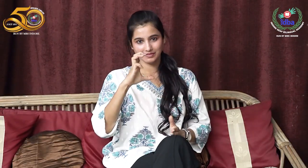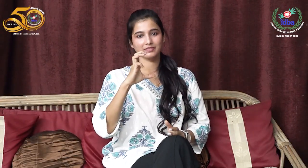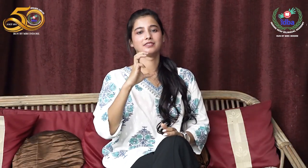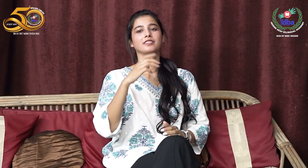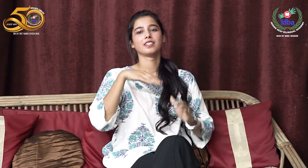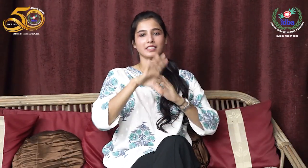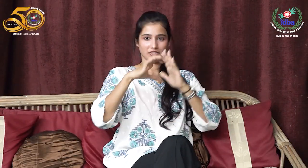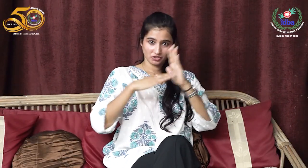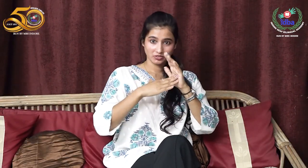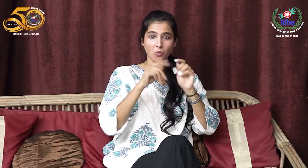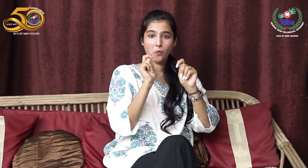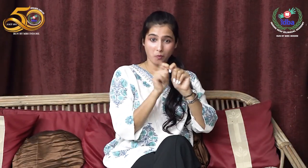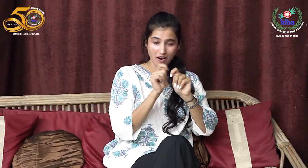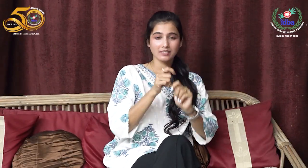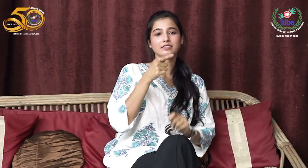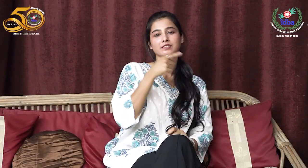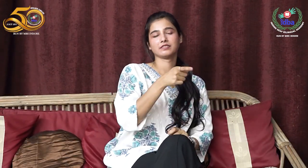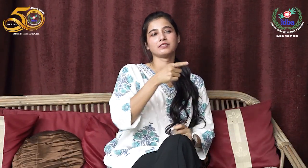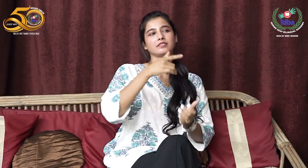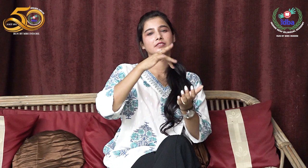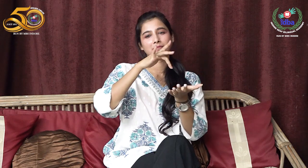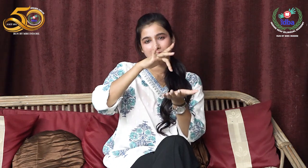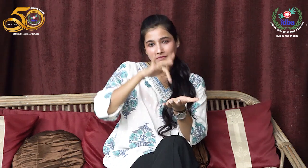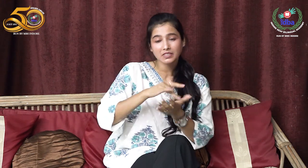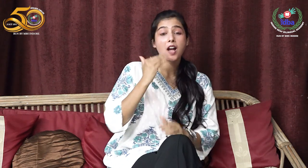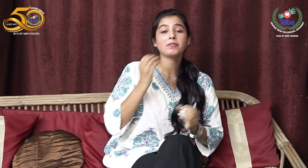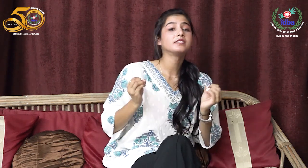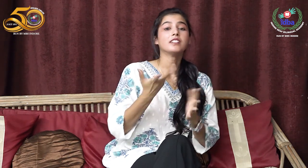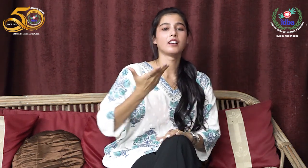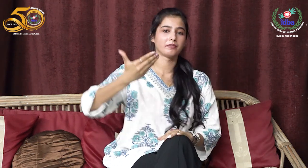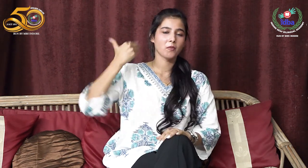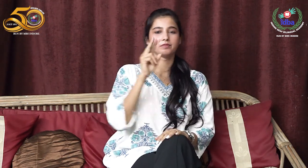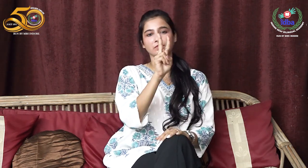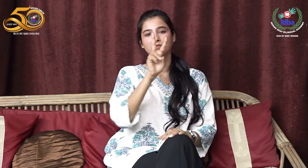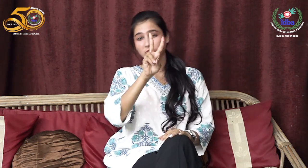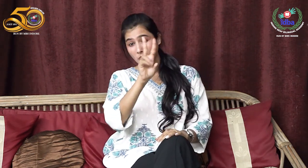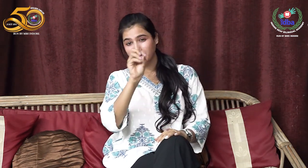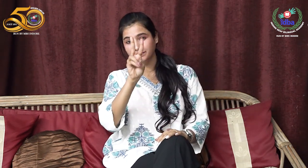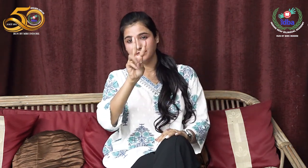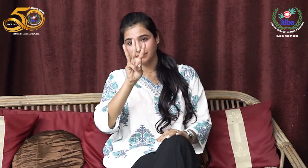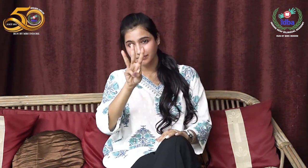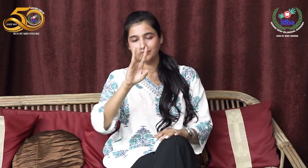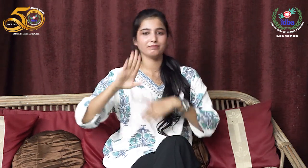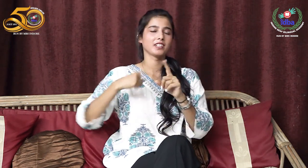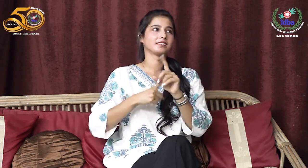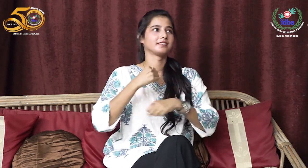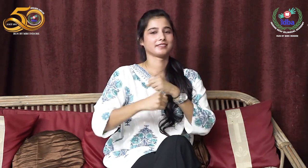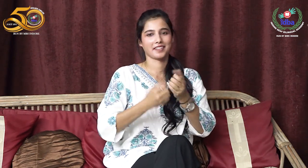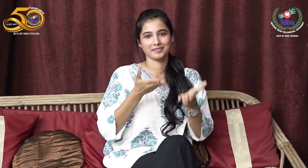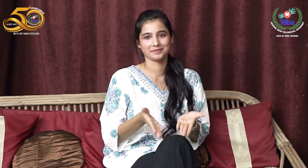मैं IMC में जो है काम करती हूँ, IMC के ऑफिस में, इंदौर म्यूनसिपल कॉर्पोरेशन में। और स्टार्टिंग मैंने उसकी की थी 2023 में, और अभी